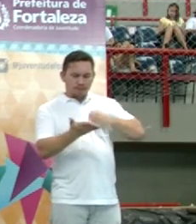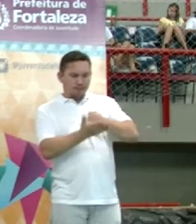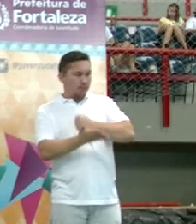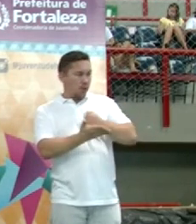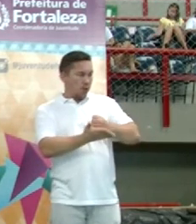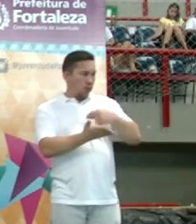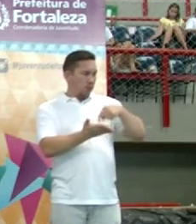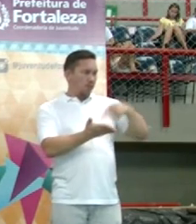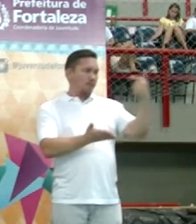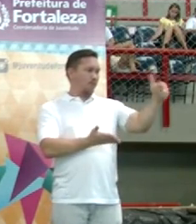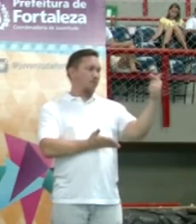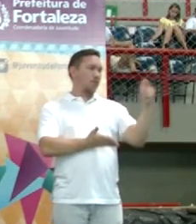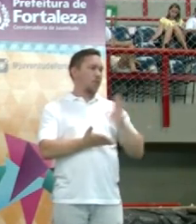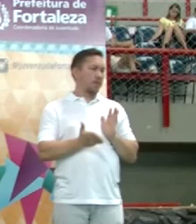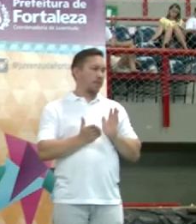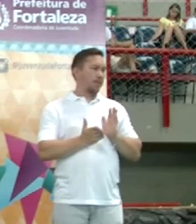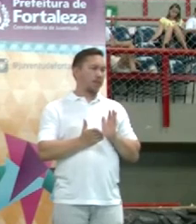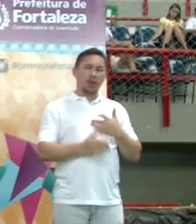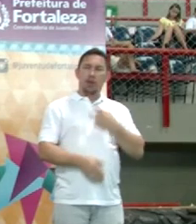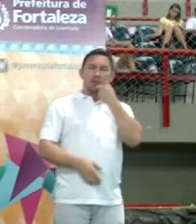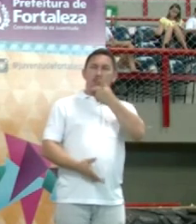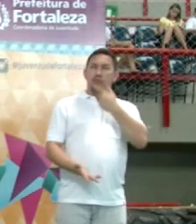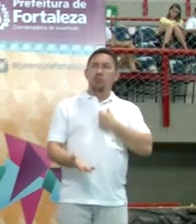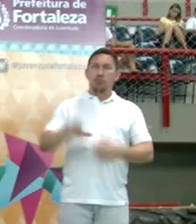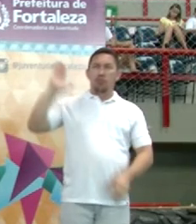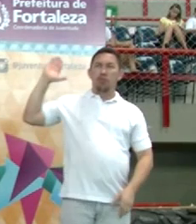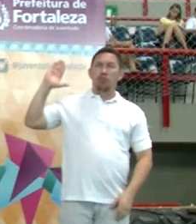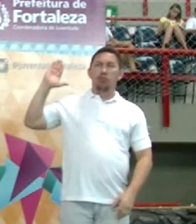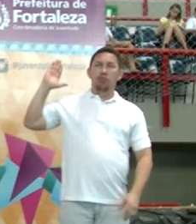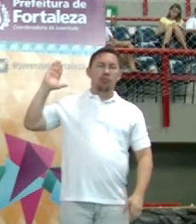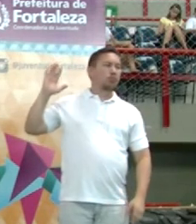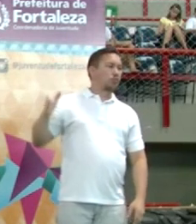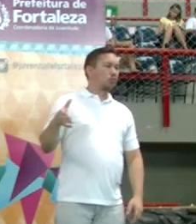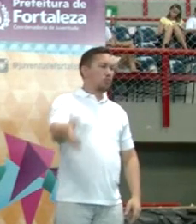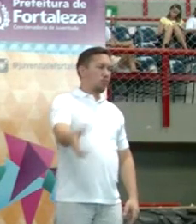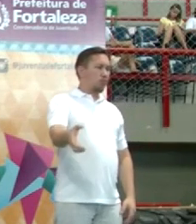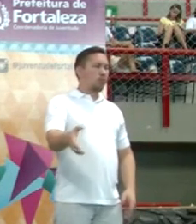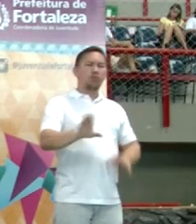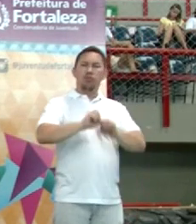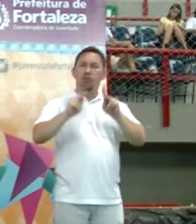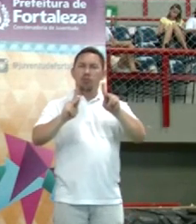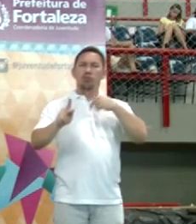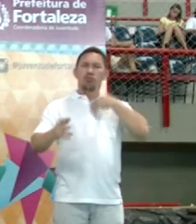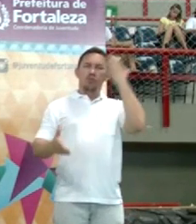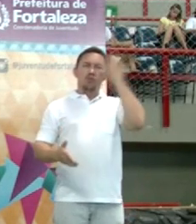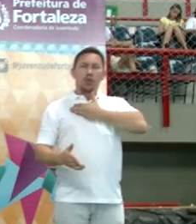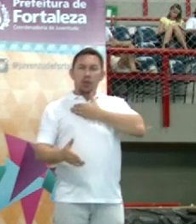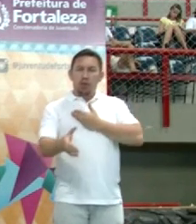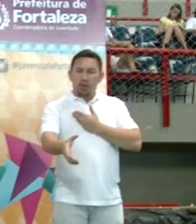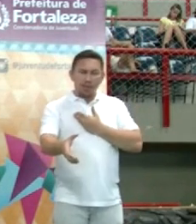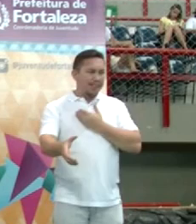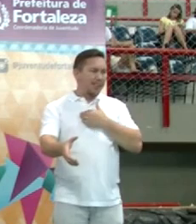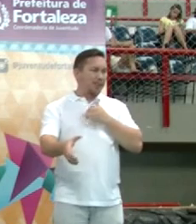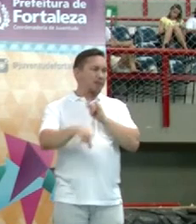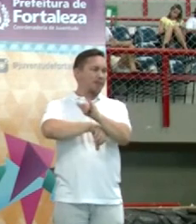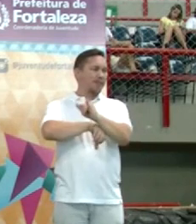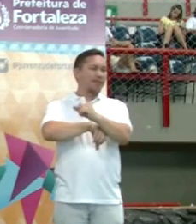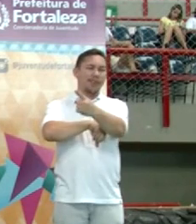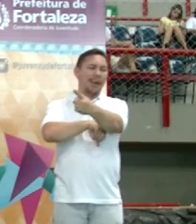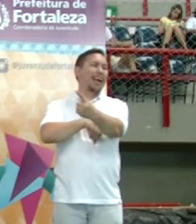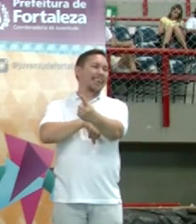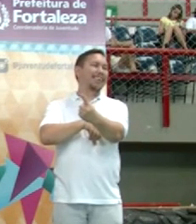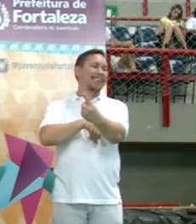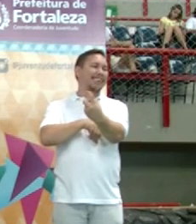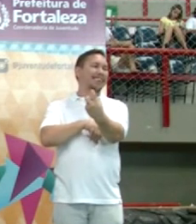que você fez isso ou aquilo. Então você dá a palavra, você faz um compromisso. Se você desonrar esse compromisso, aí eu vou lhe